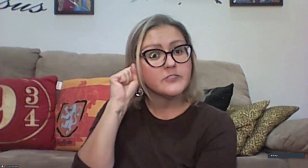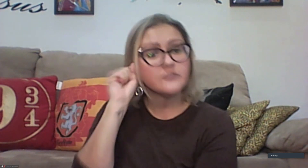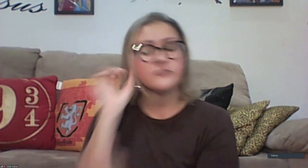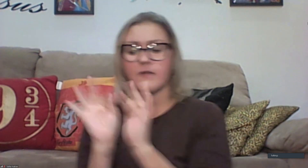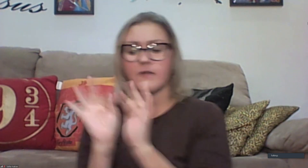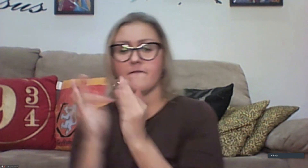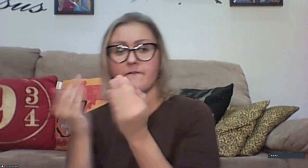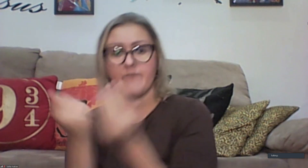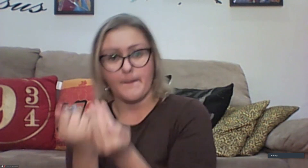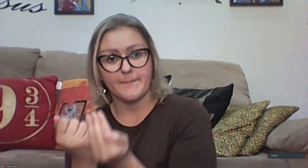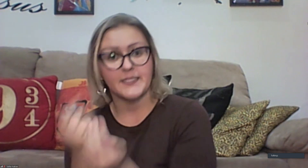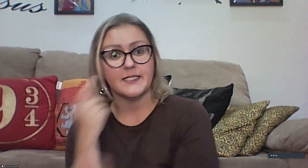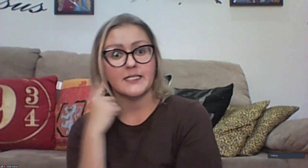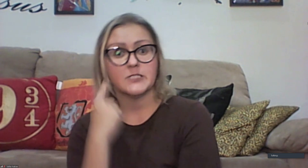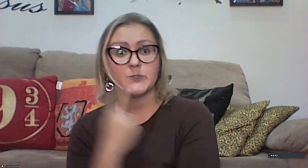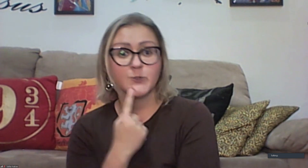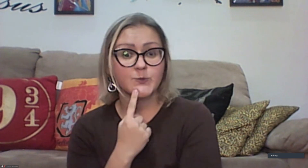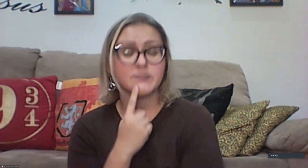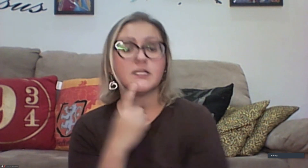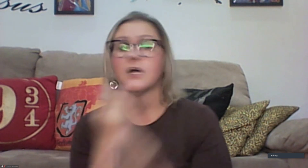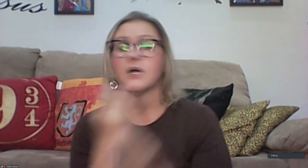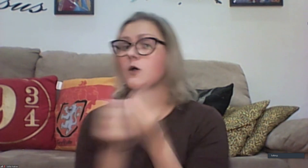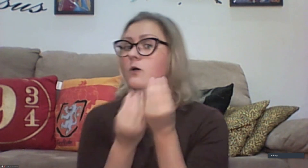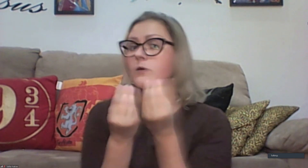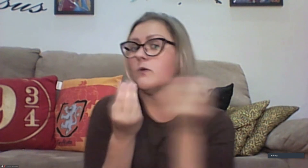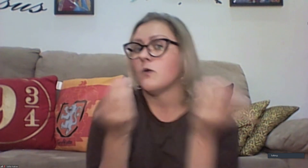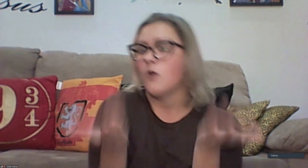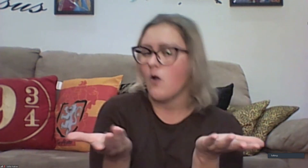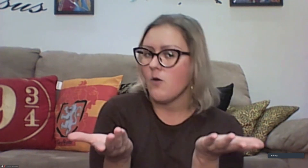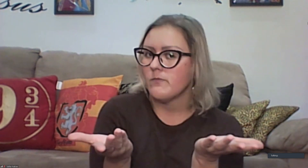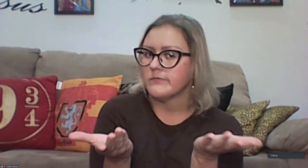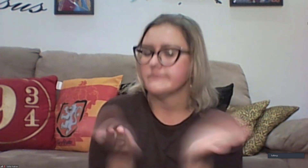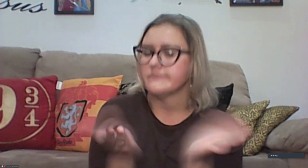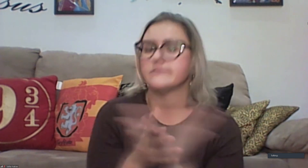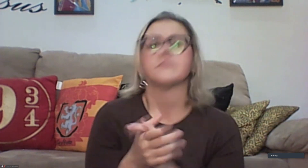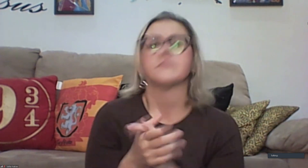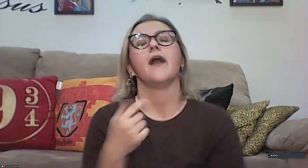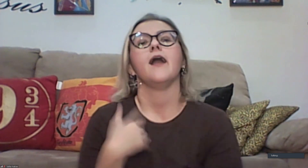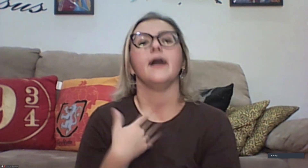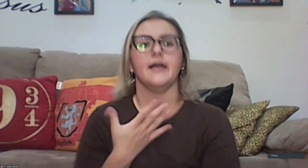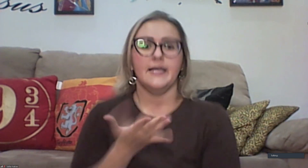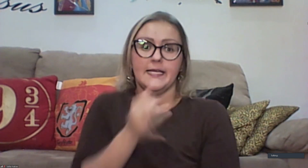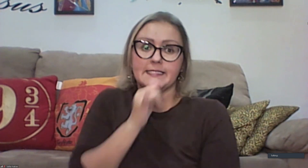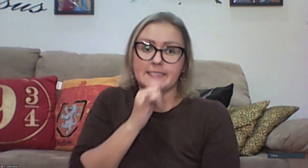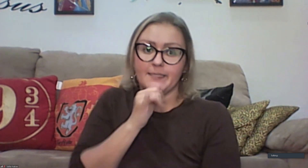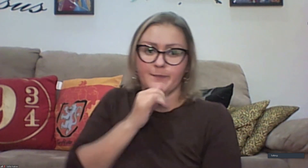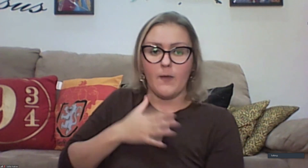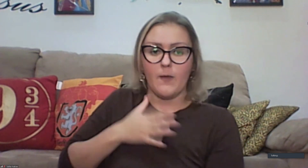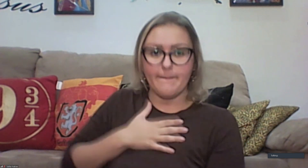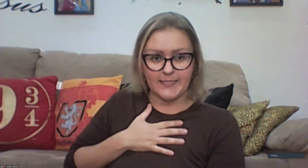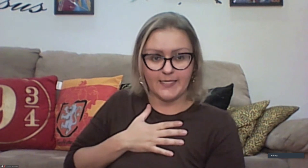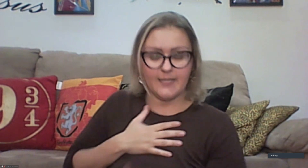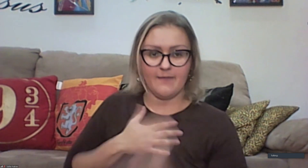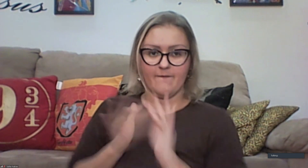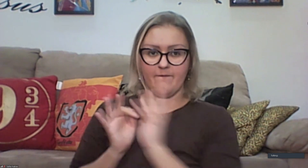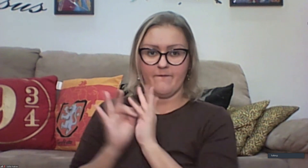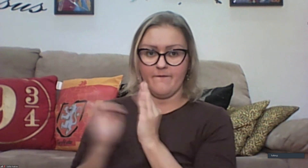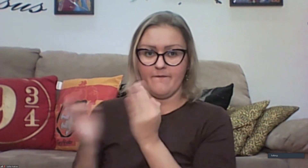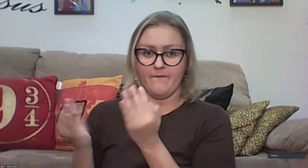a família dele é ouvinte, a família dele é surda, como funciona? Por exemplo, no meu